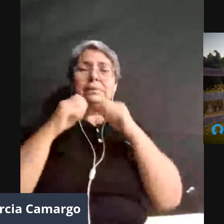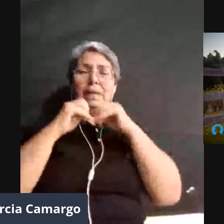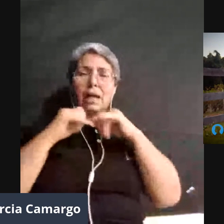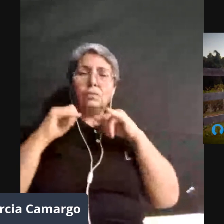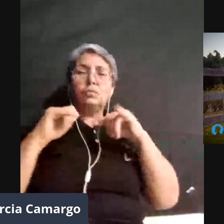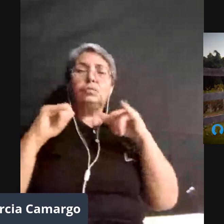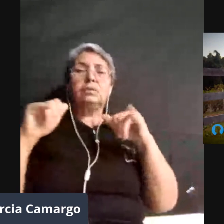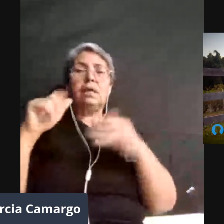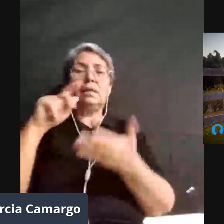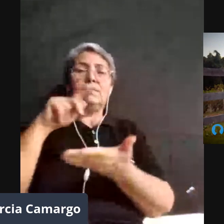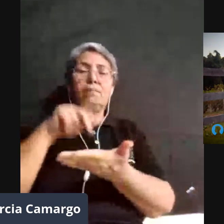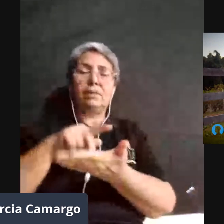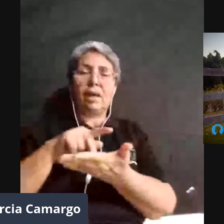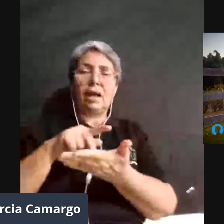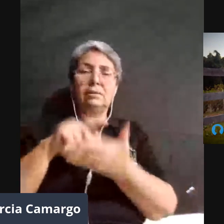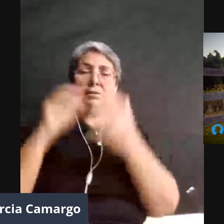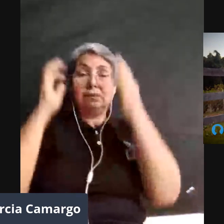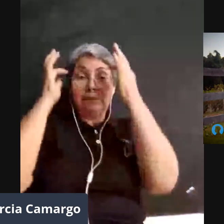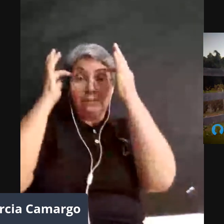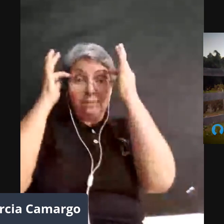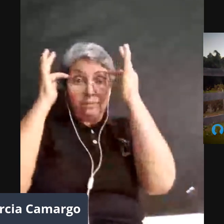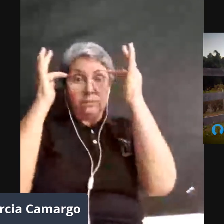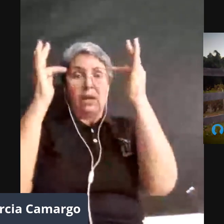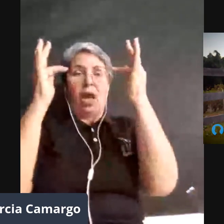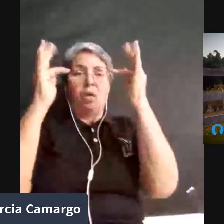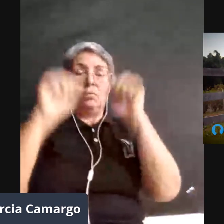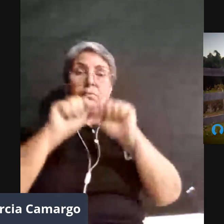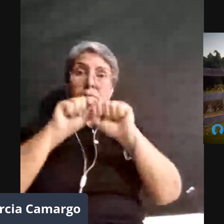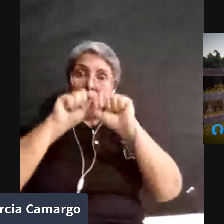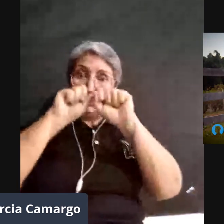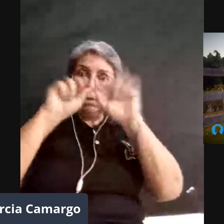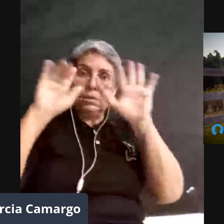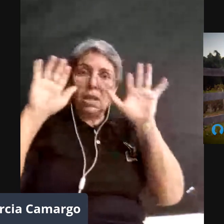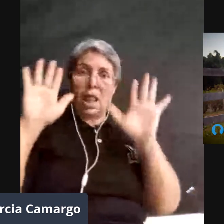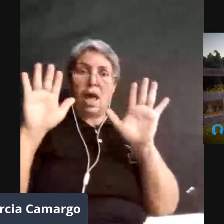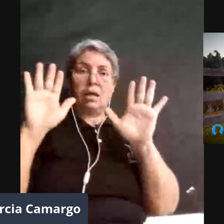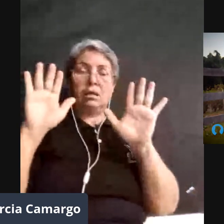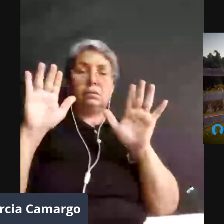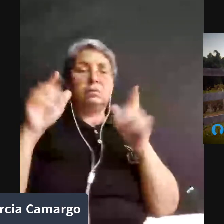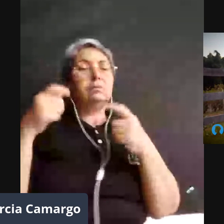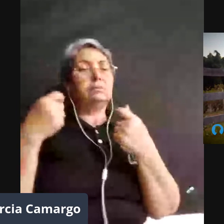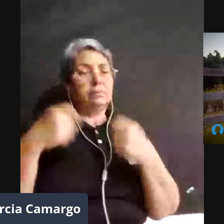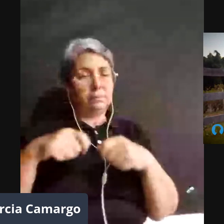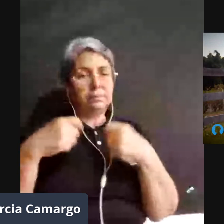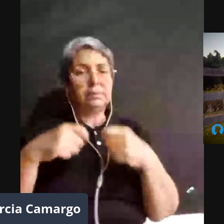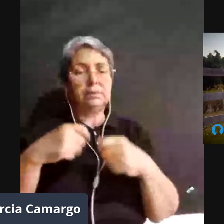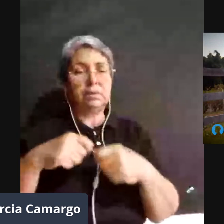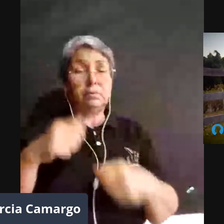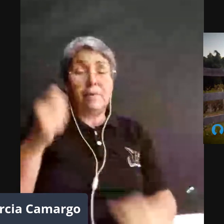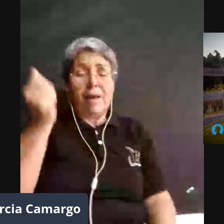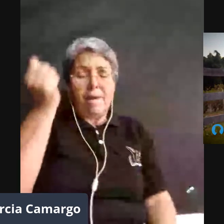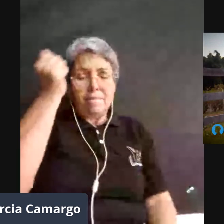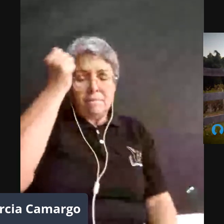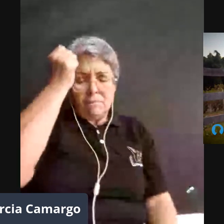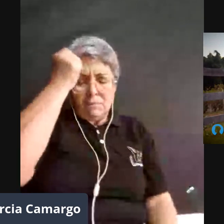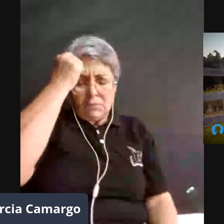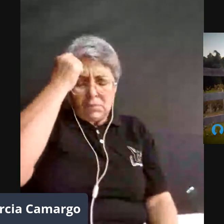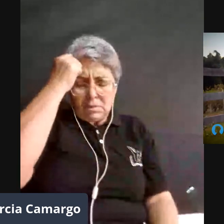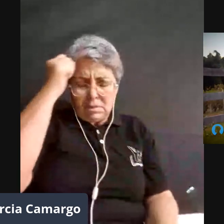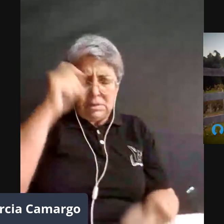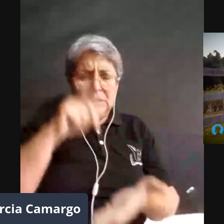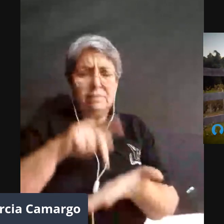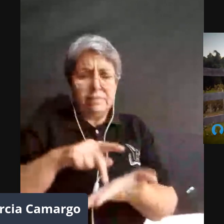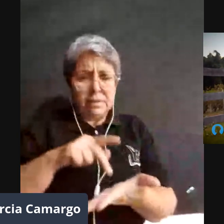de maneira fiel, de maneira clara. Porque aí sim, nós vamos nos arrepender e nos converter.